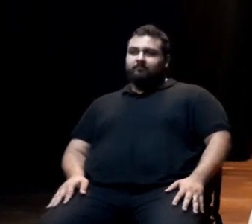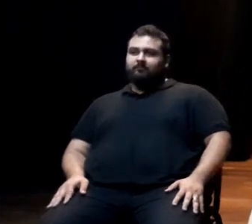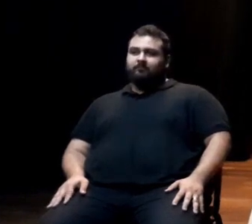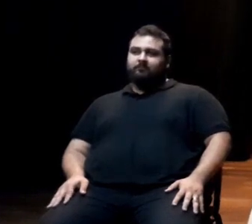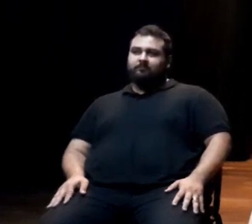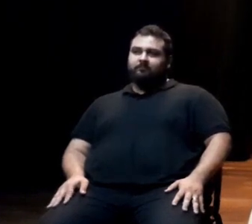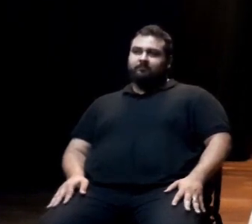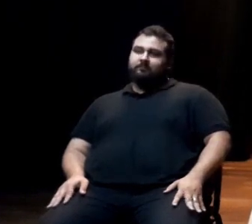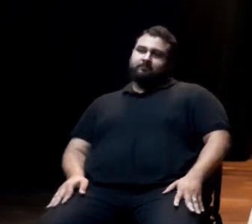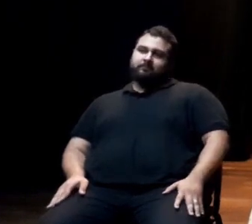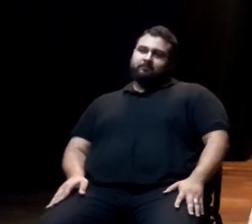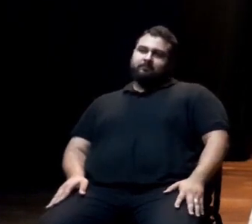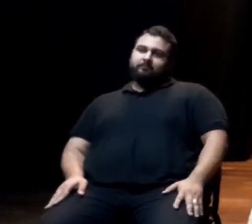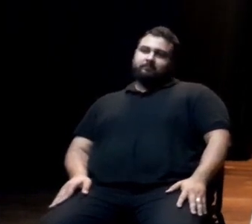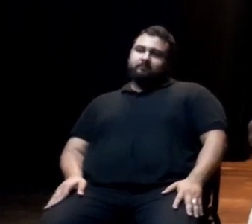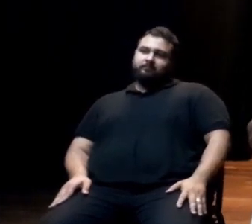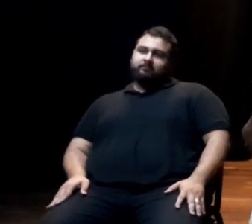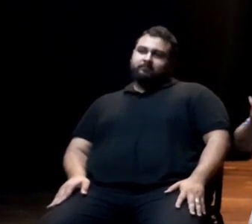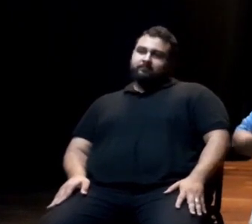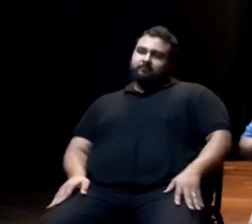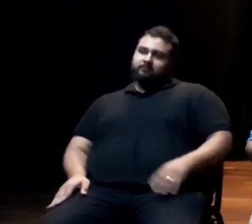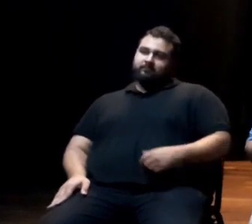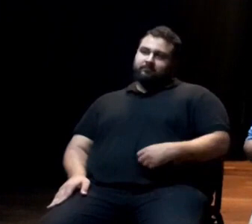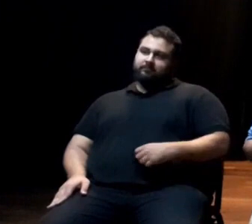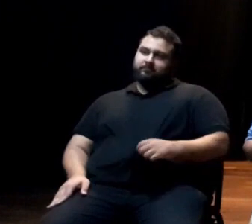lugar tem a ver.